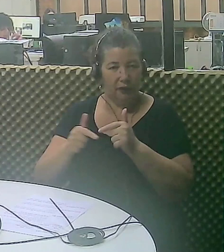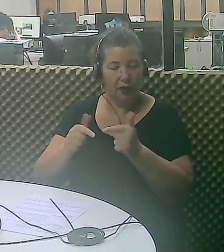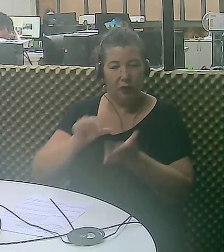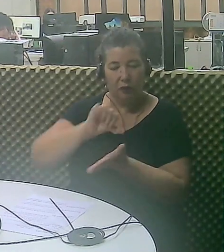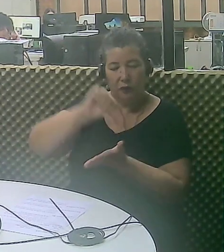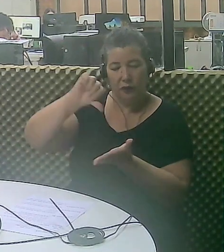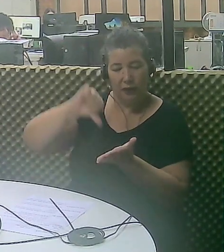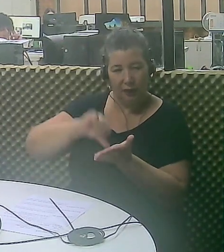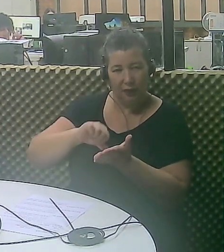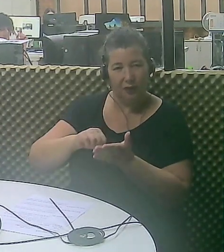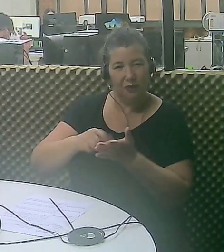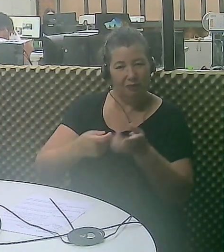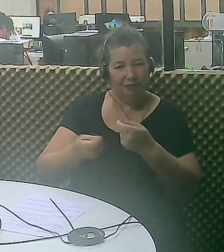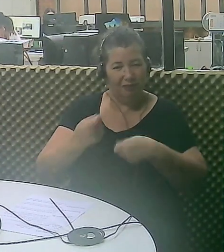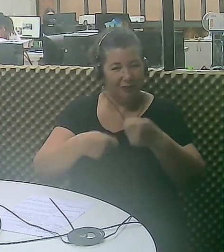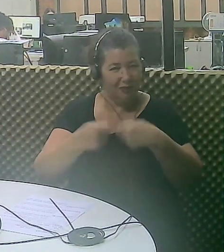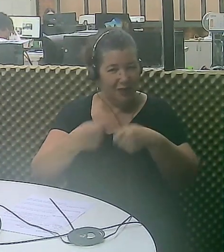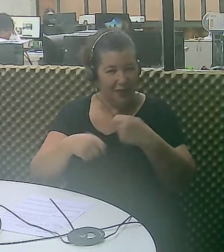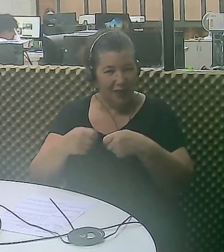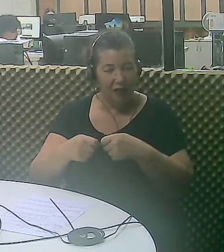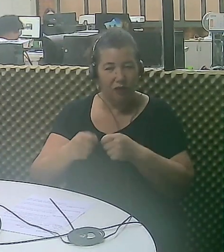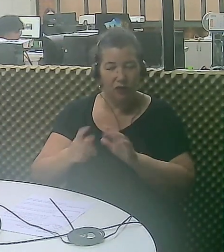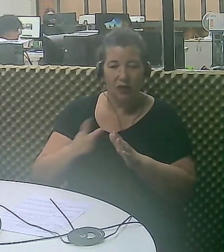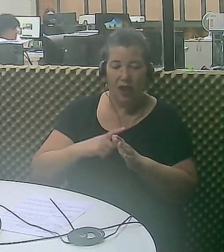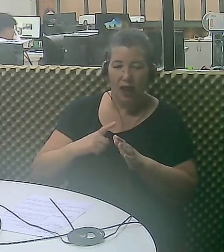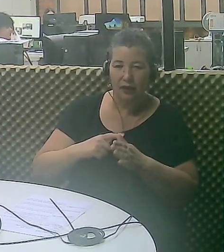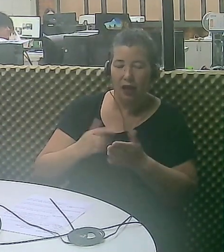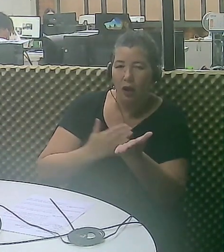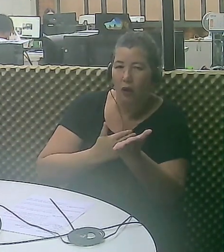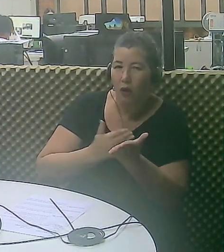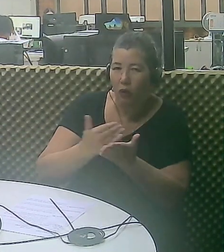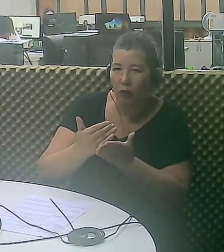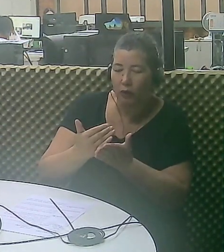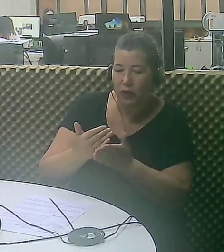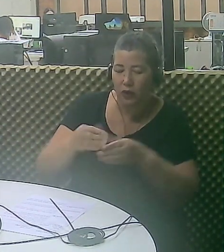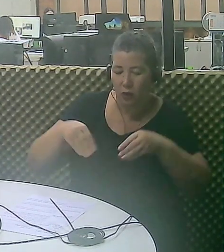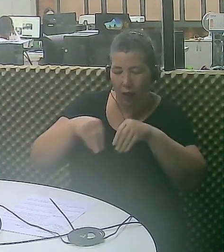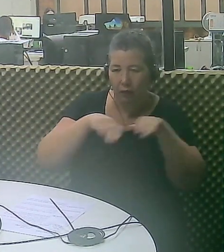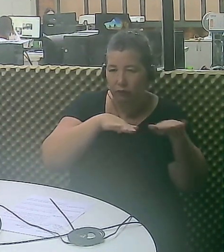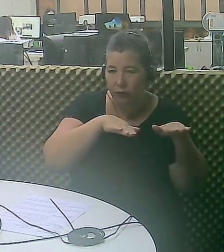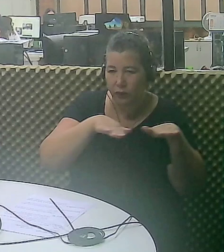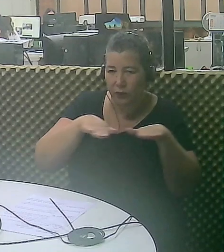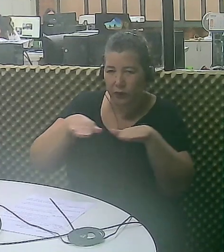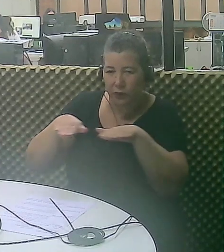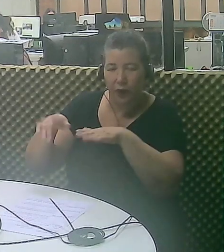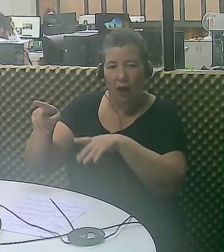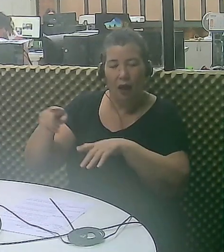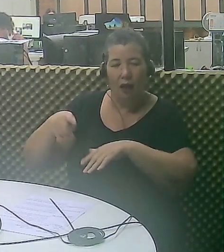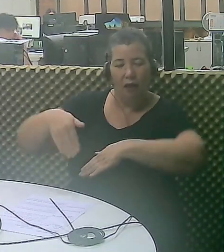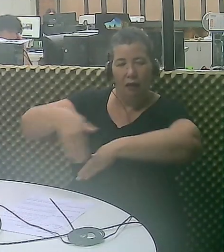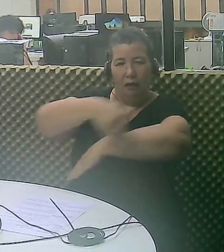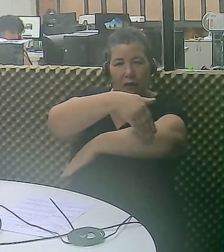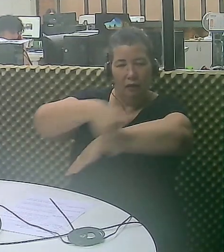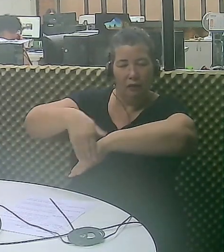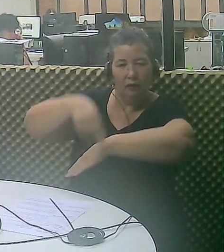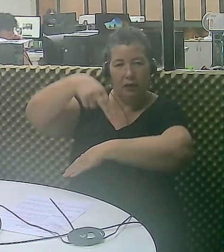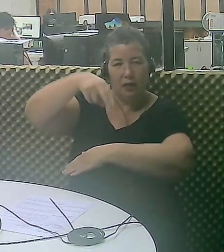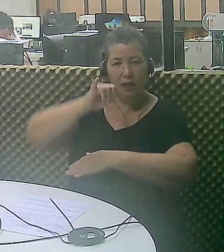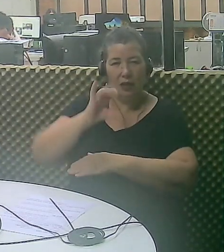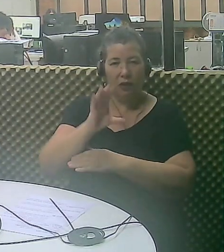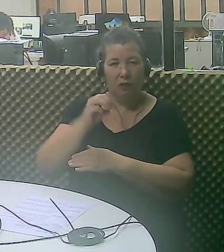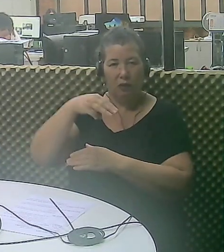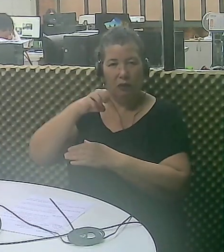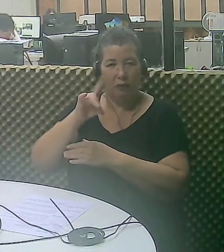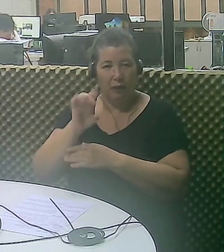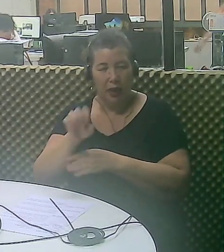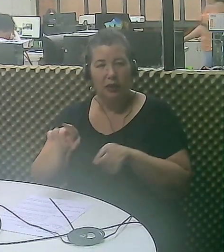será instalado e estando em fase de terraplanagem no cruzamento das avenidas Nicomedes Alves dos Santos e Vinhedos,